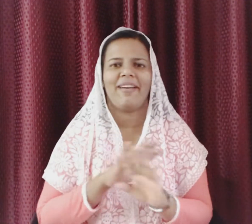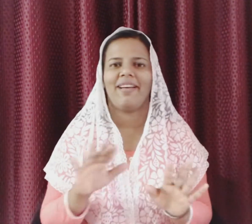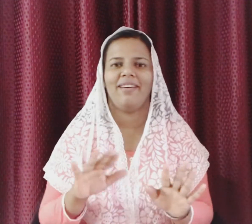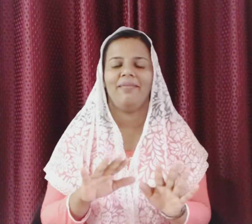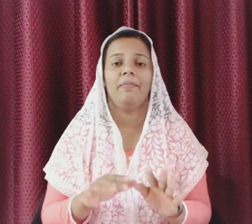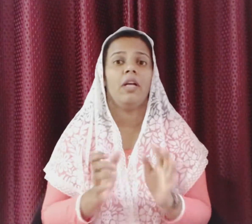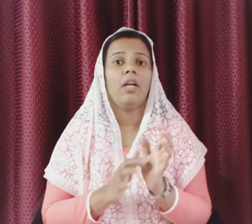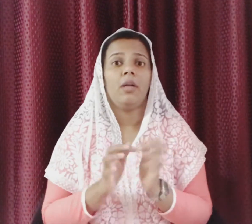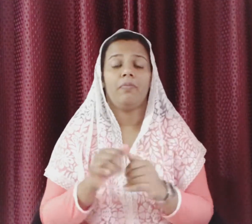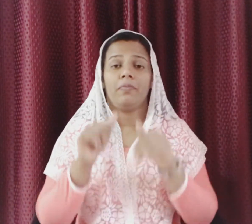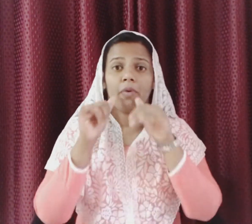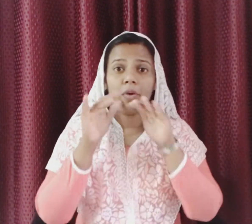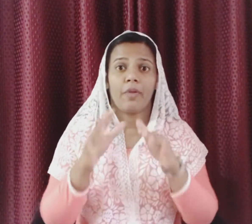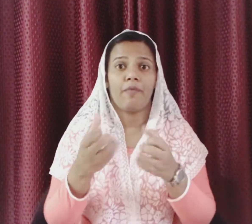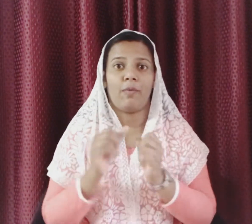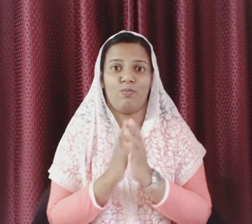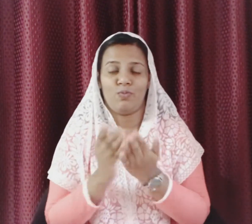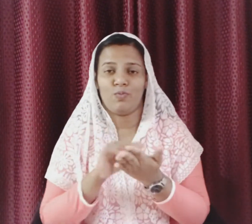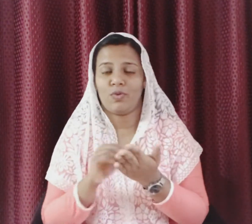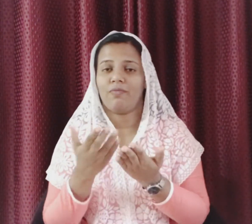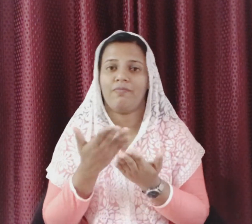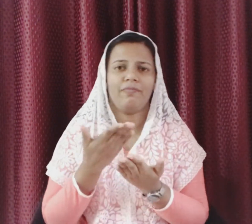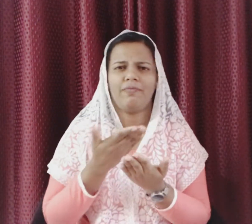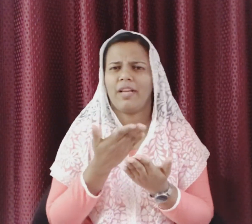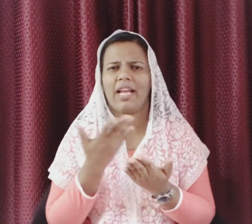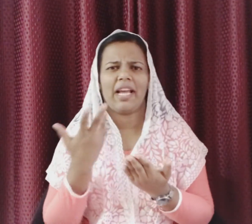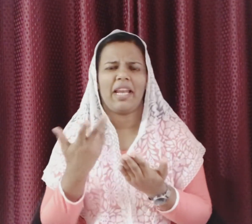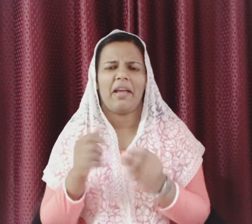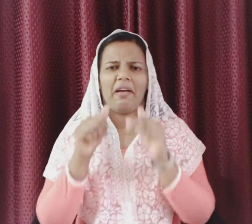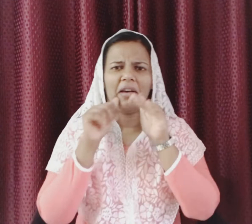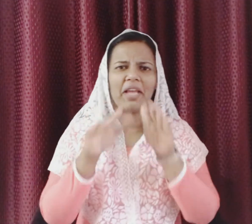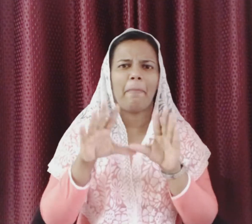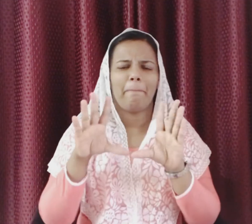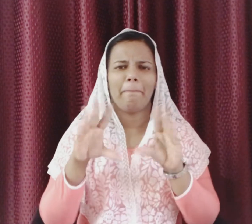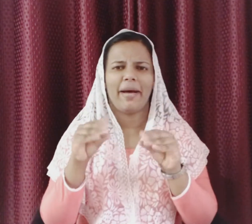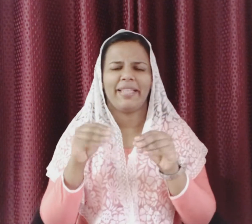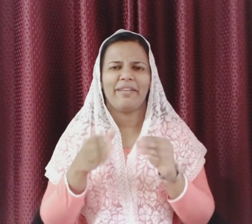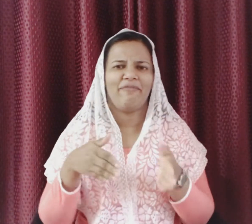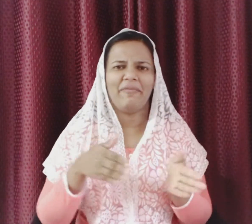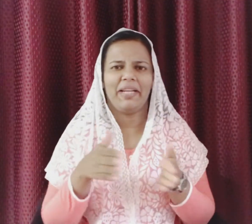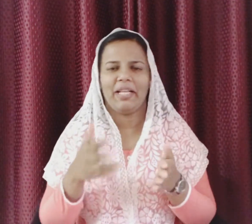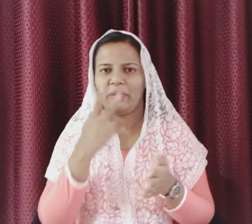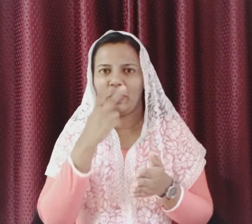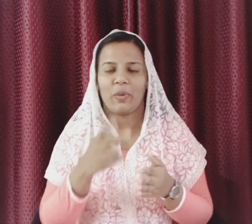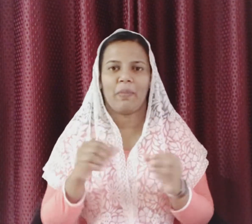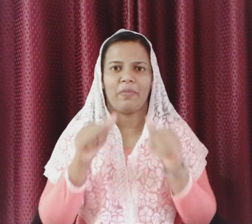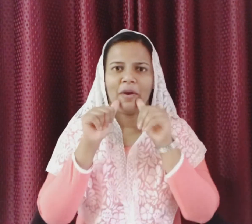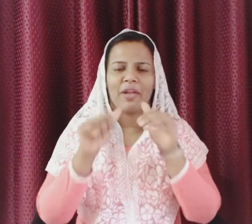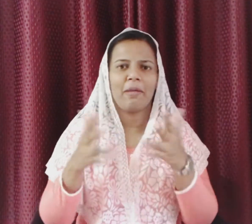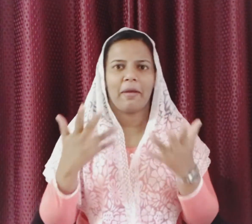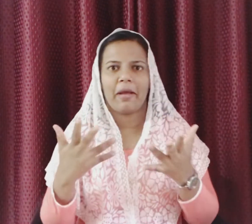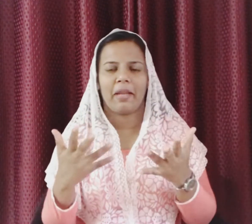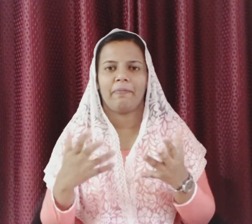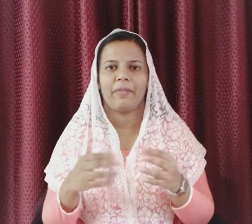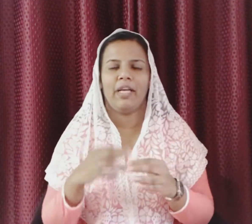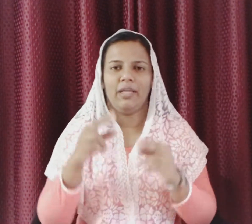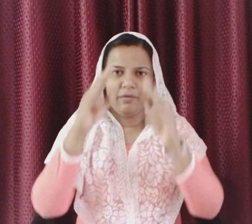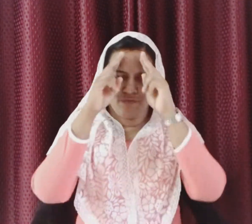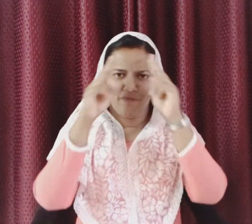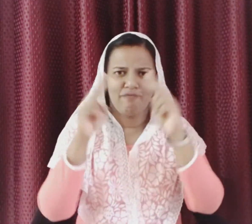അഭിവൃദ്ധി പ്രാപിക്കണമെന്ന് വിചാരിച്ച് പല ബുക്കുകൾ വായിക്കും, അഭിവൃദ്ധി പ്രാപിക്കാനുള്ള 10 പഠിക്കും, പ്രോസ്പെരിറ്റിക്കുള്ള 10, കുടുംബ സമാധാനത്തിനുള്ള